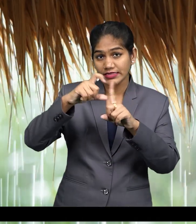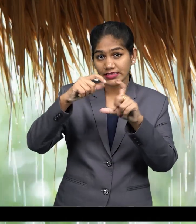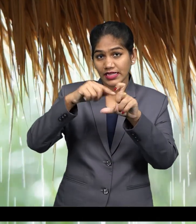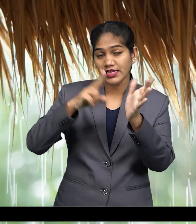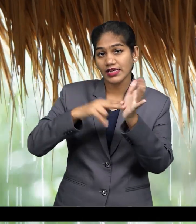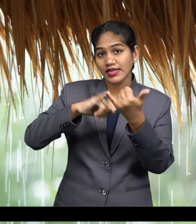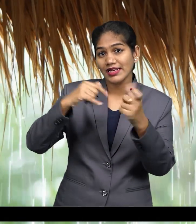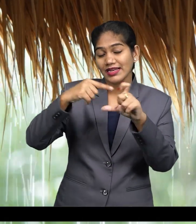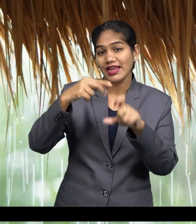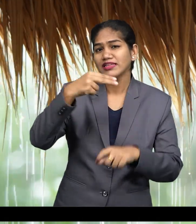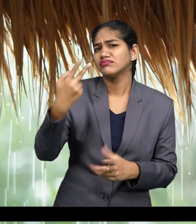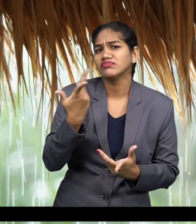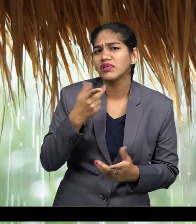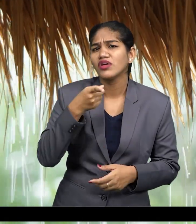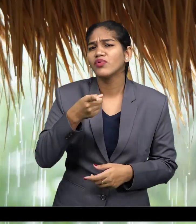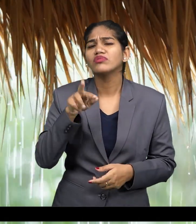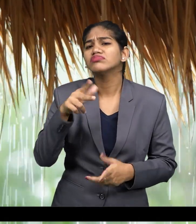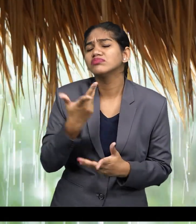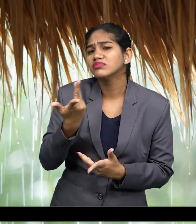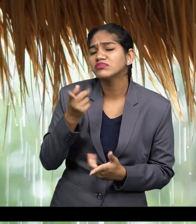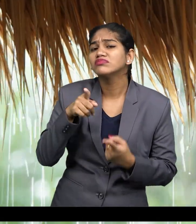संघनन, इसका क्या मतलब है?